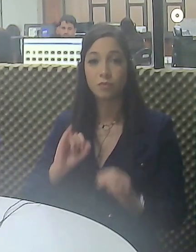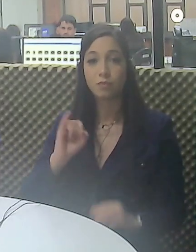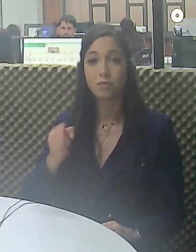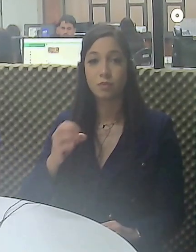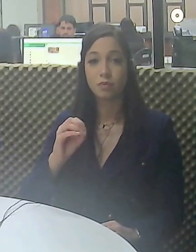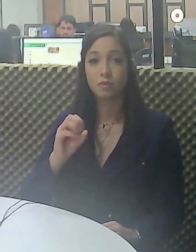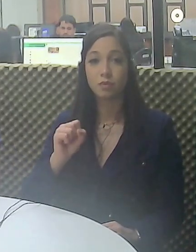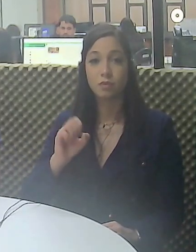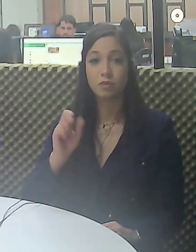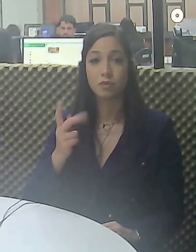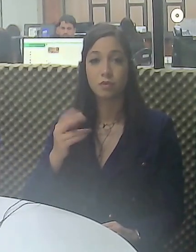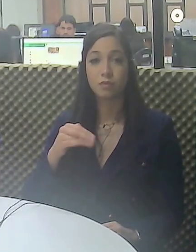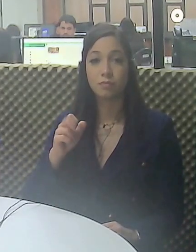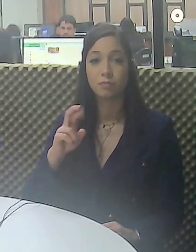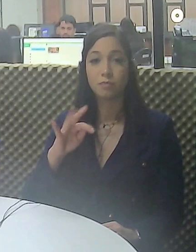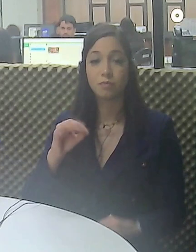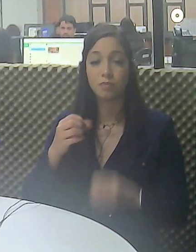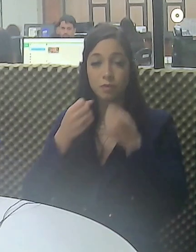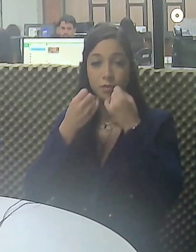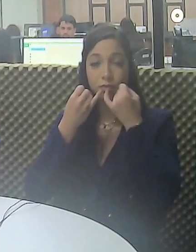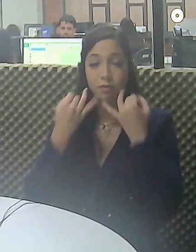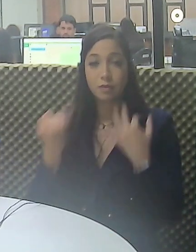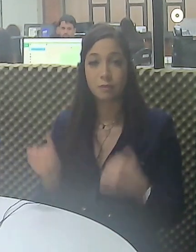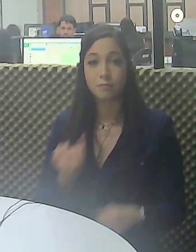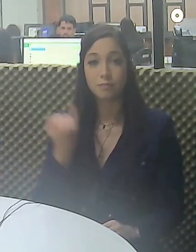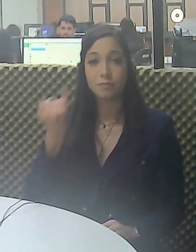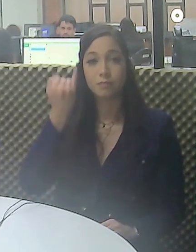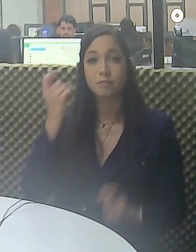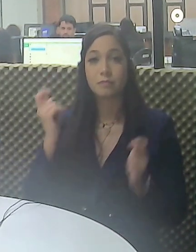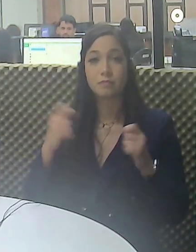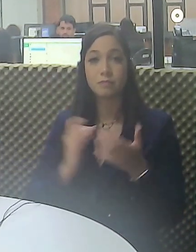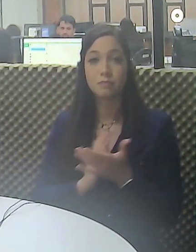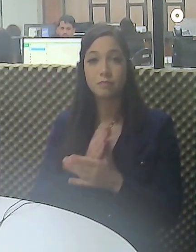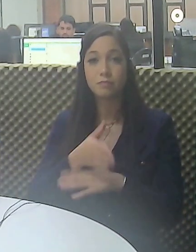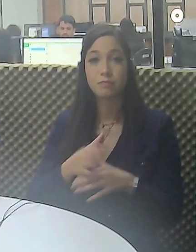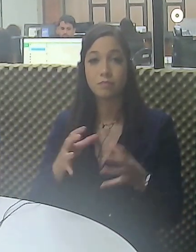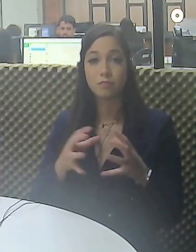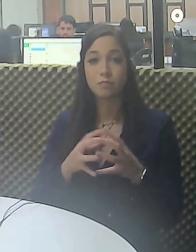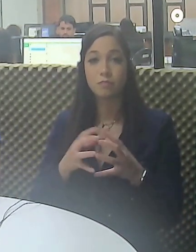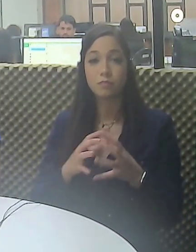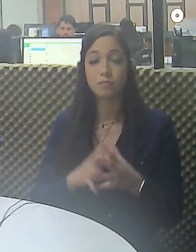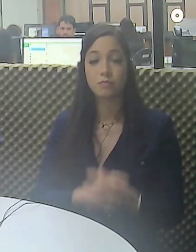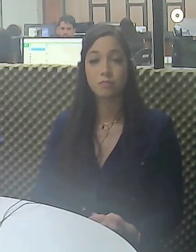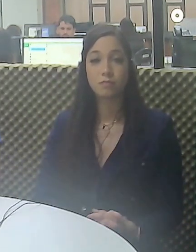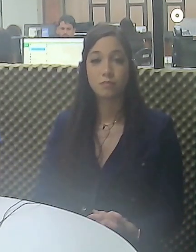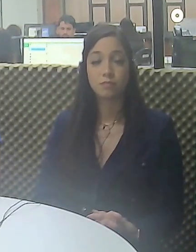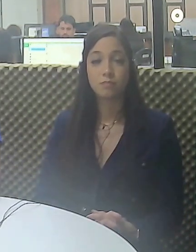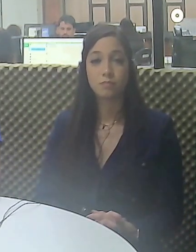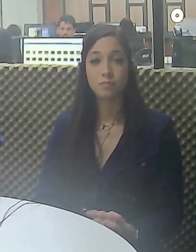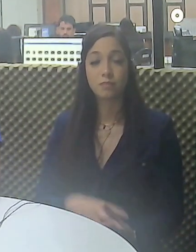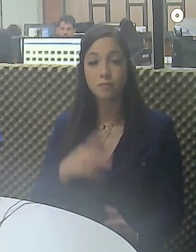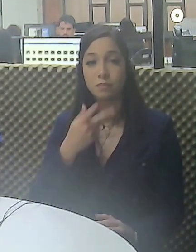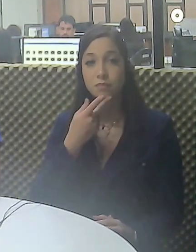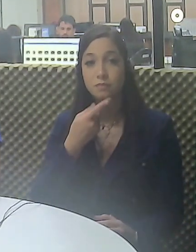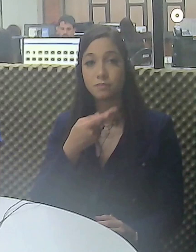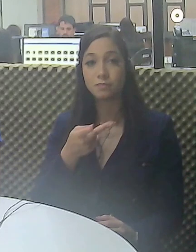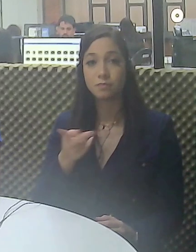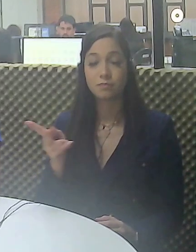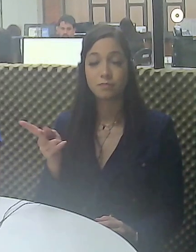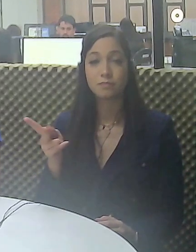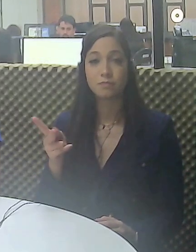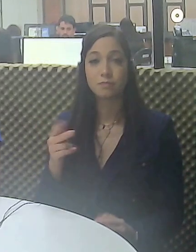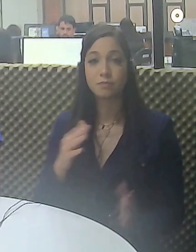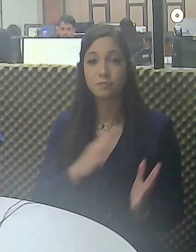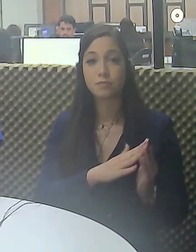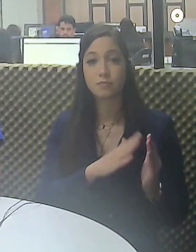Humberto Arruda, salienta a importância de viabilizar o acesso das equipes. A gente vem visitando todos